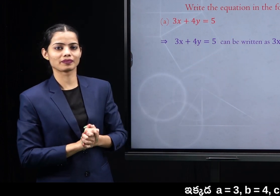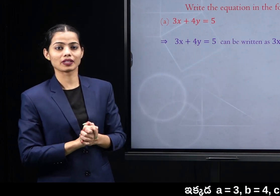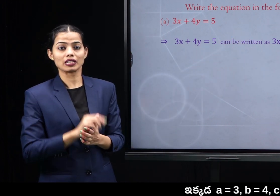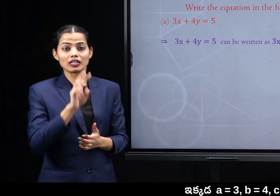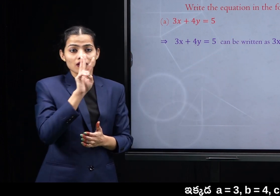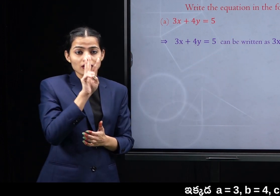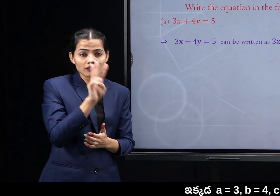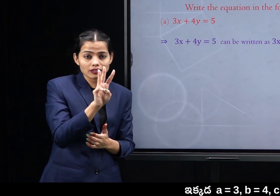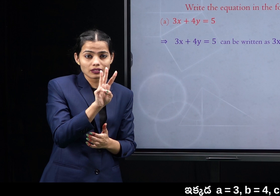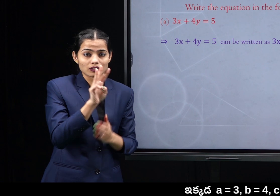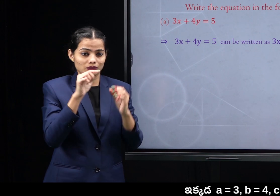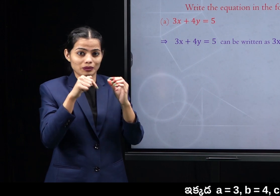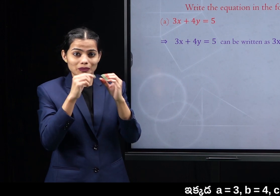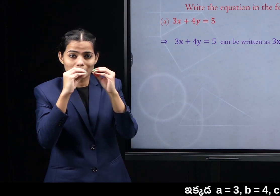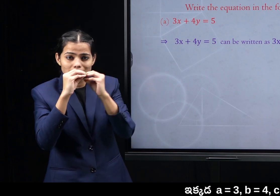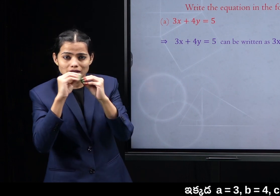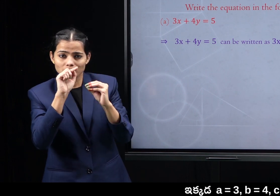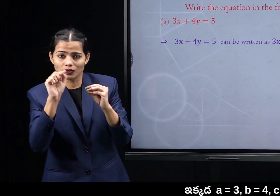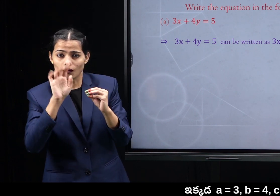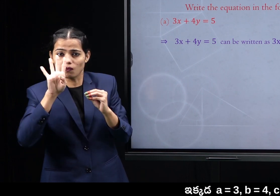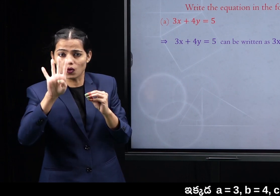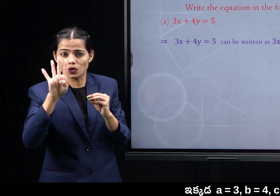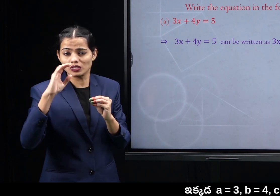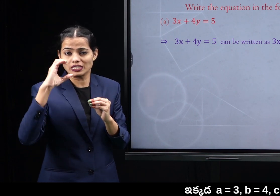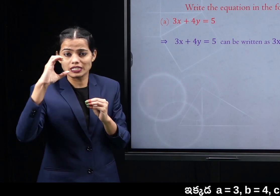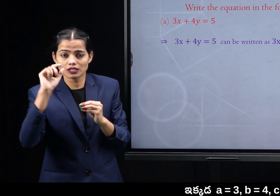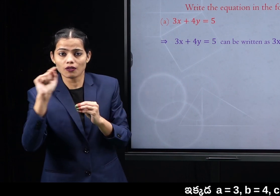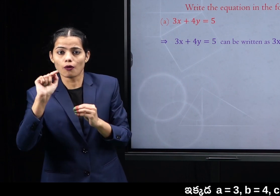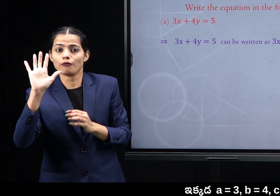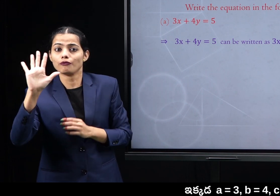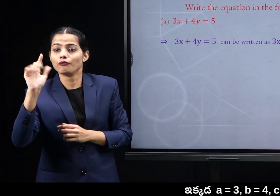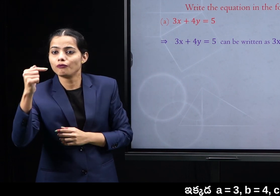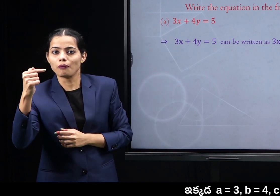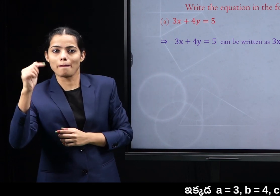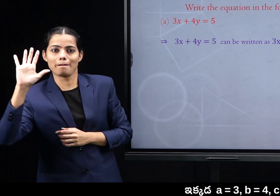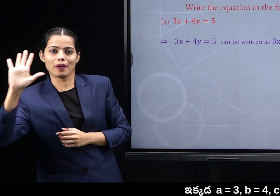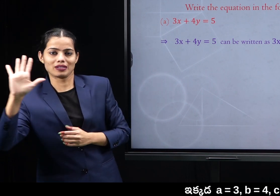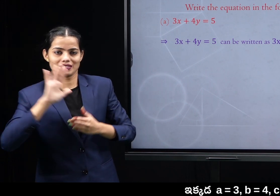ఇక్కడ a = 3, b = 4, c = -5.